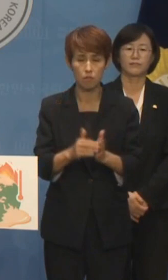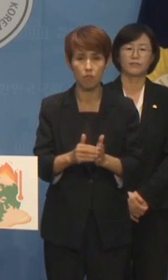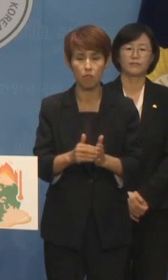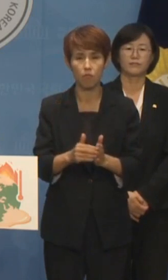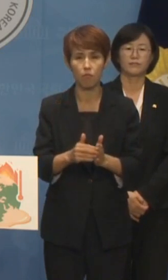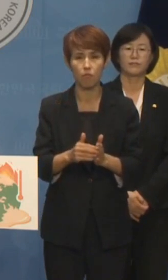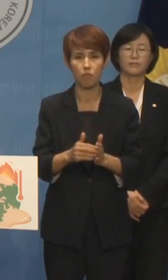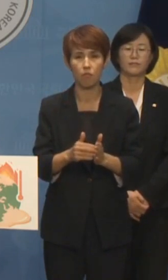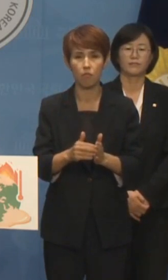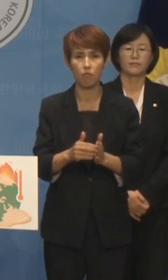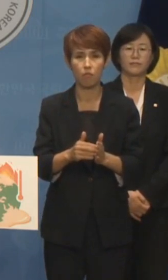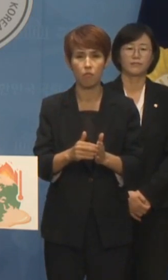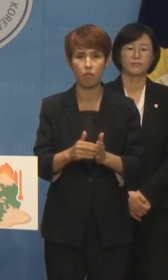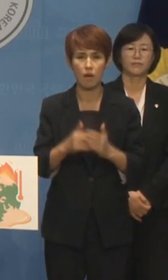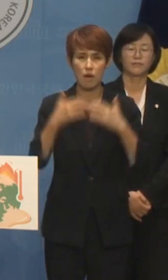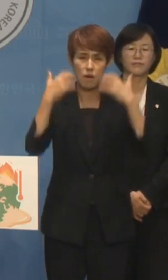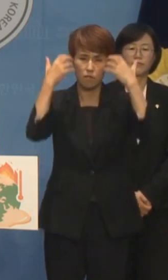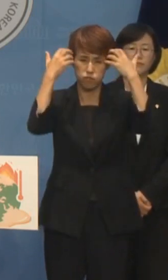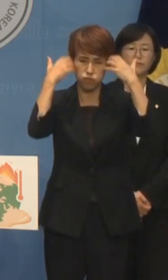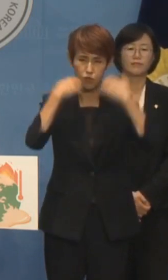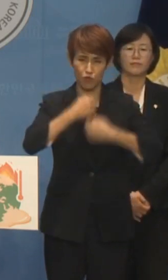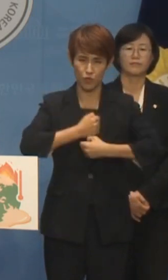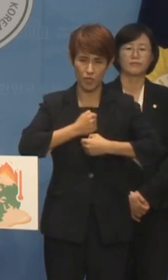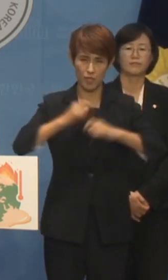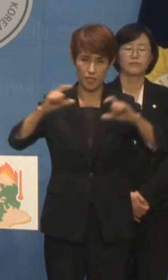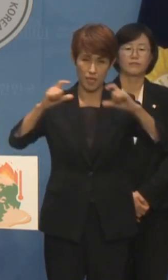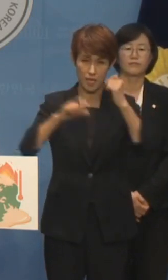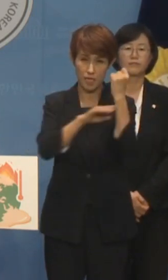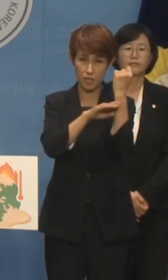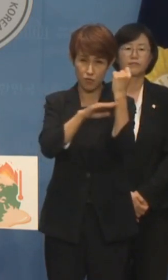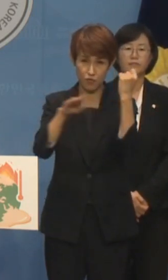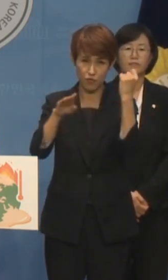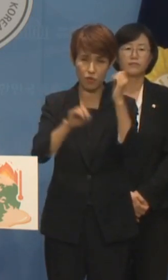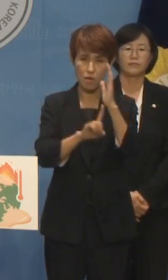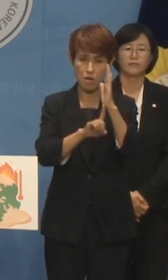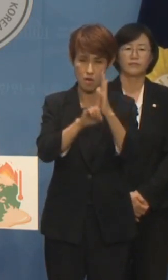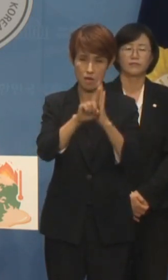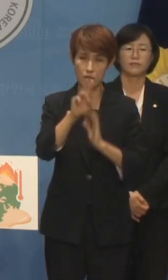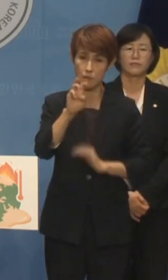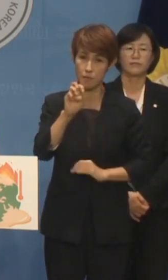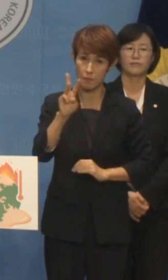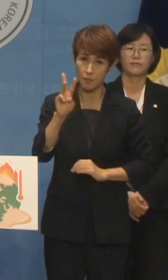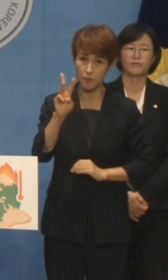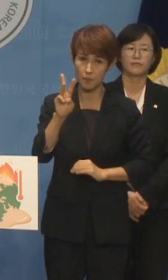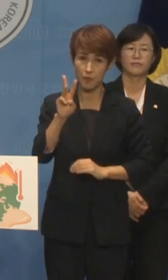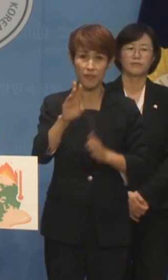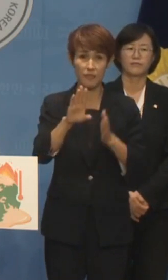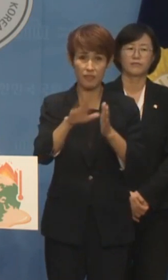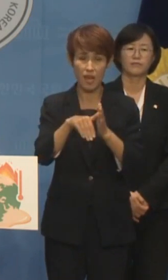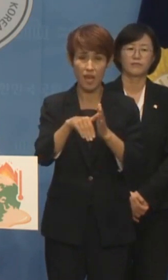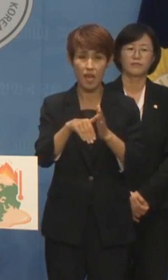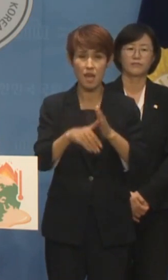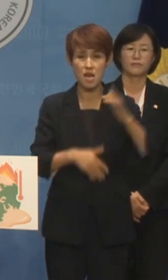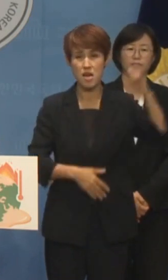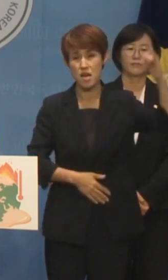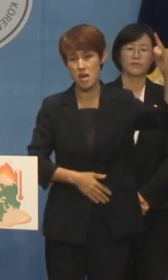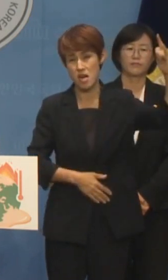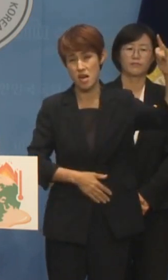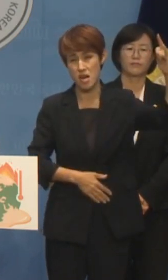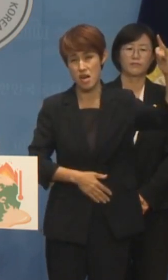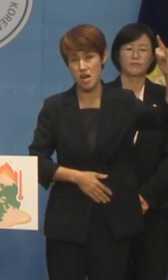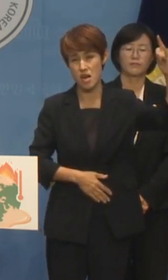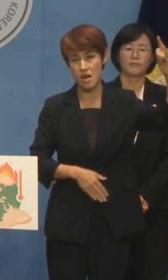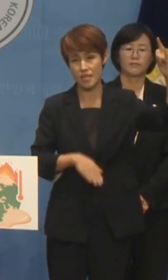찾아보았습니다. 폭염주의보 발령 기준 체감 온도 33도일 때 땡볕 아래 차량